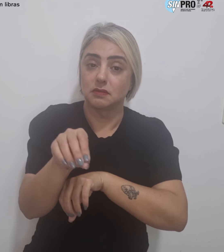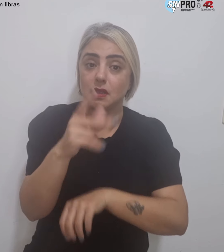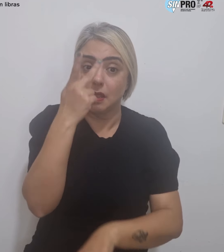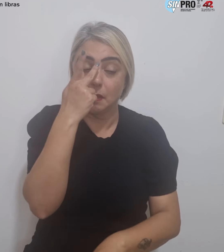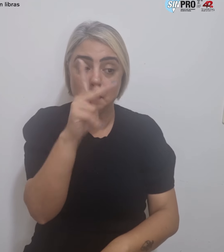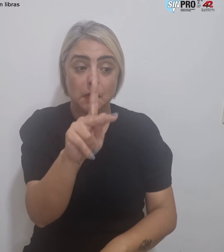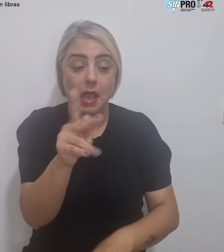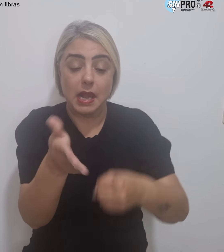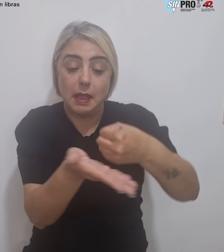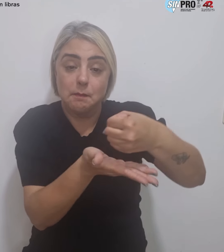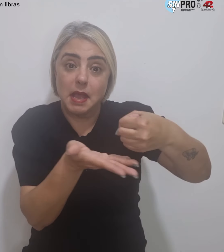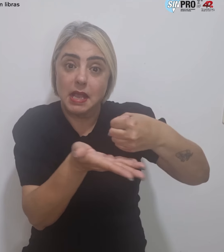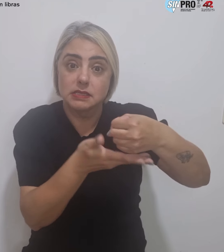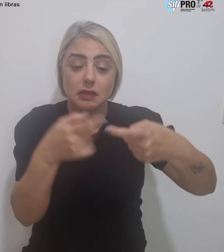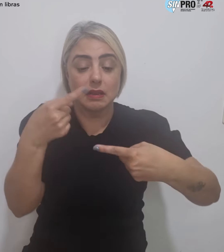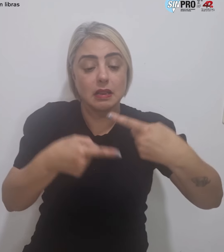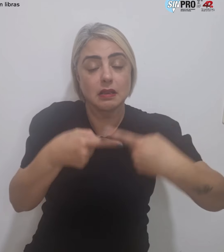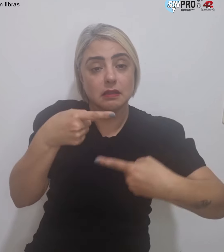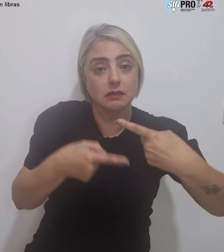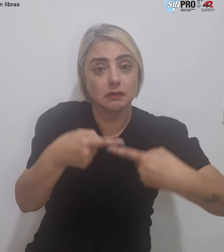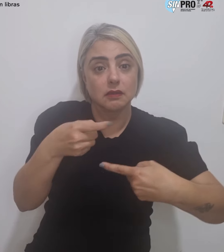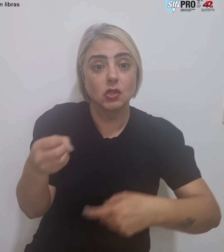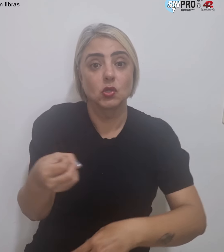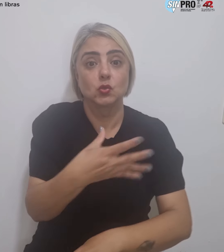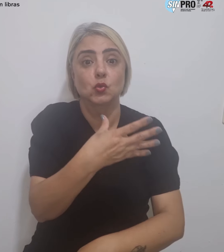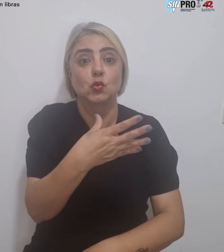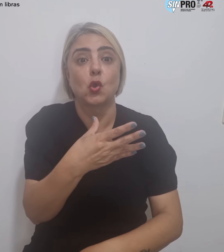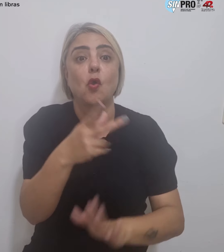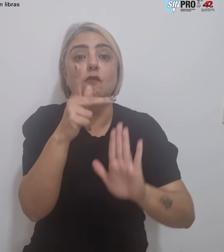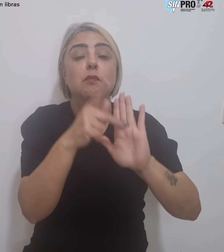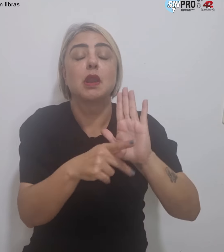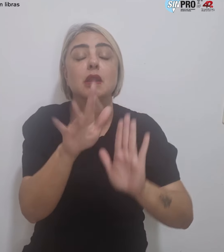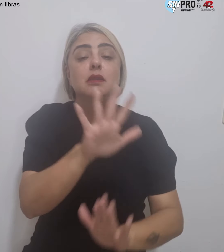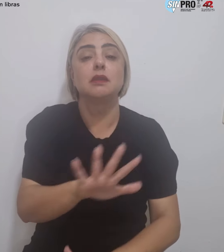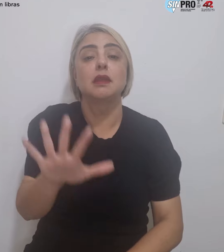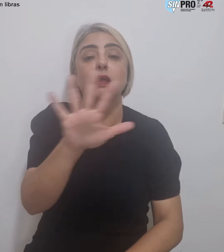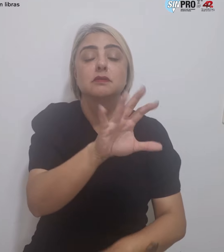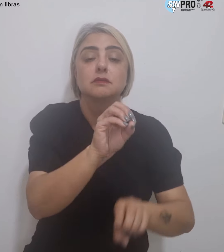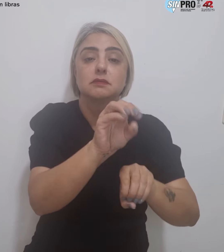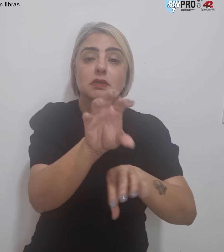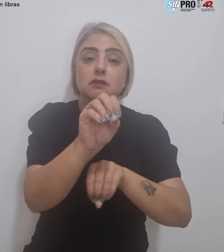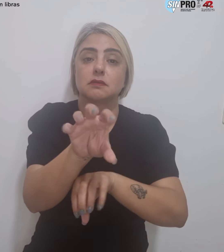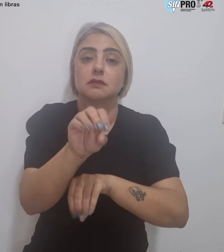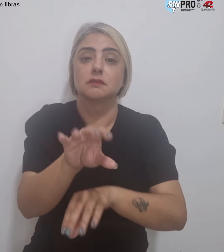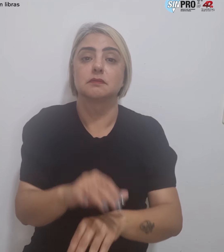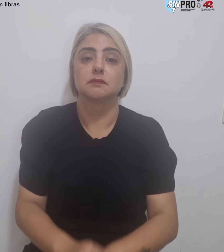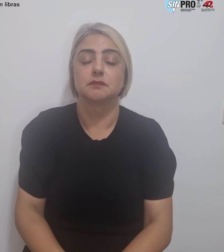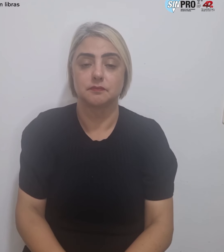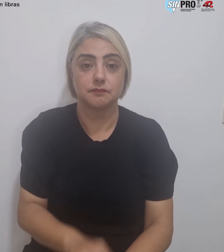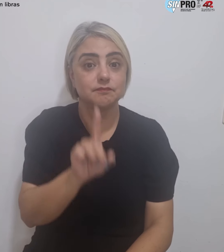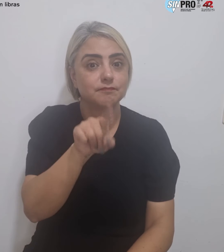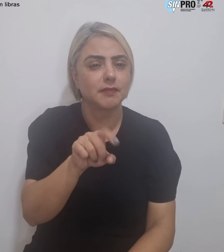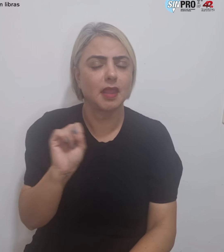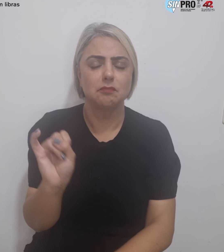subsidiar o debate do novo Plano Nacional de Educação. É importante